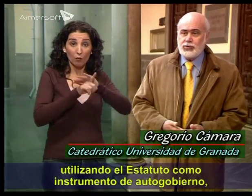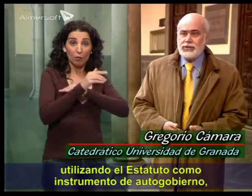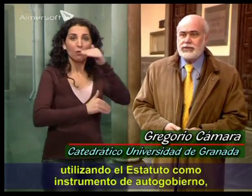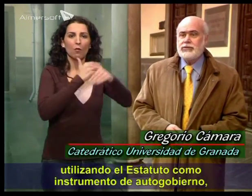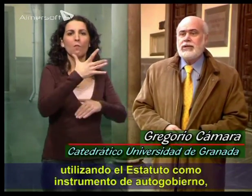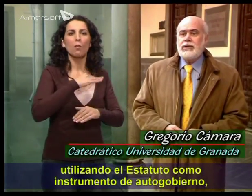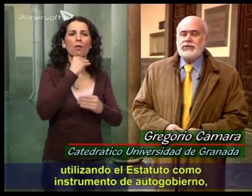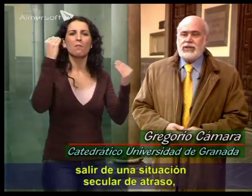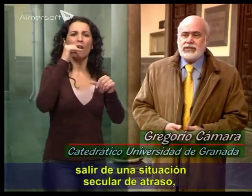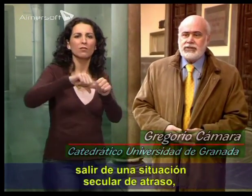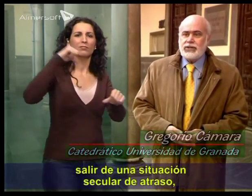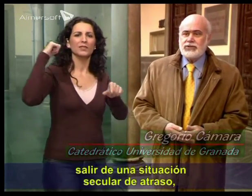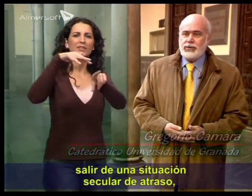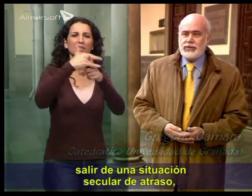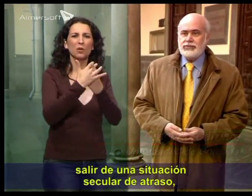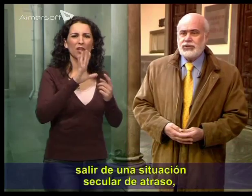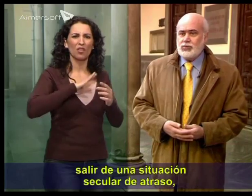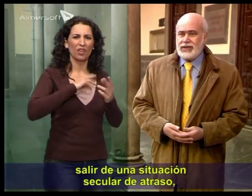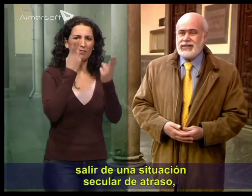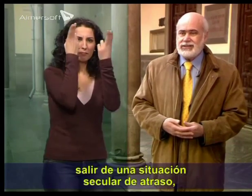de autogobierno, salir de una